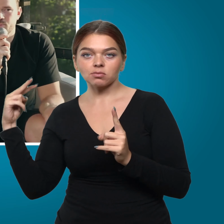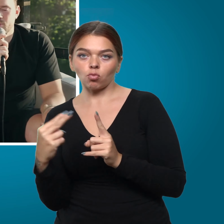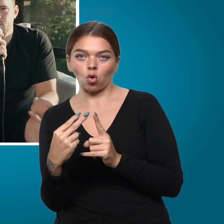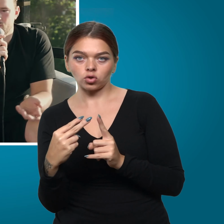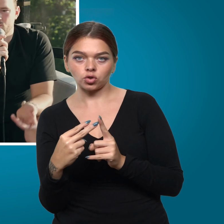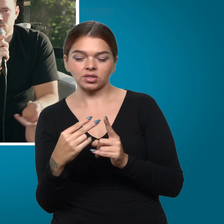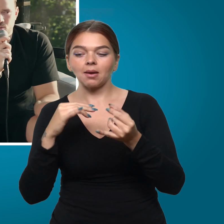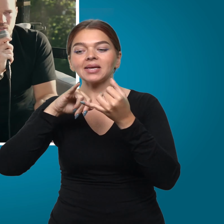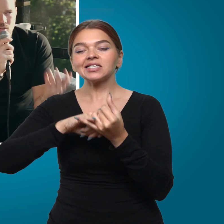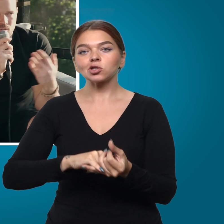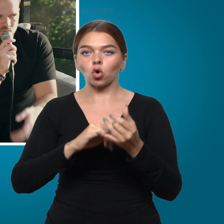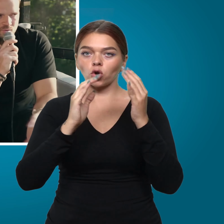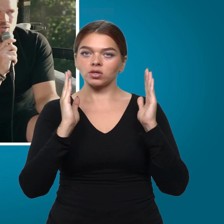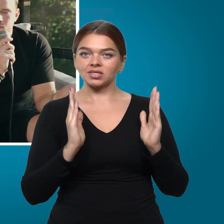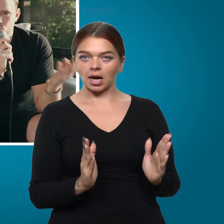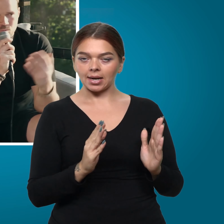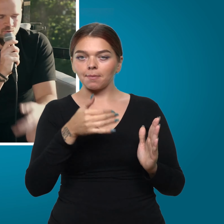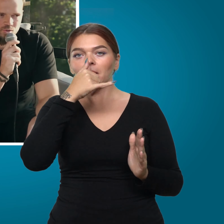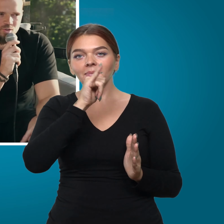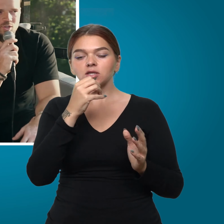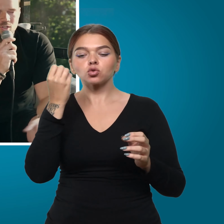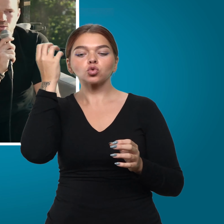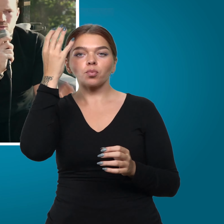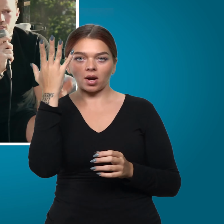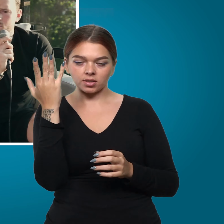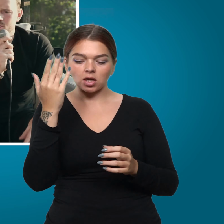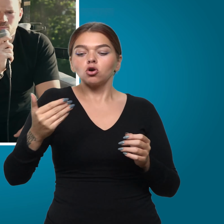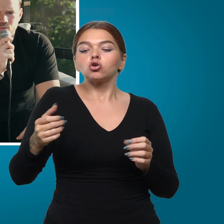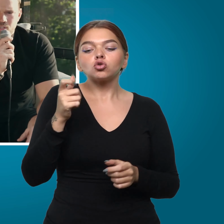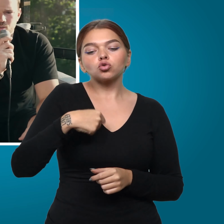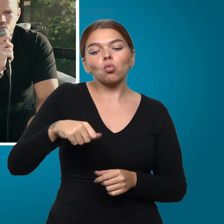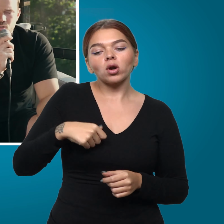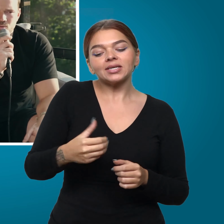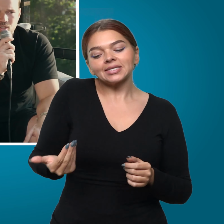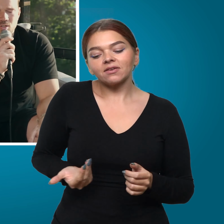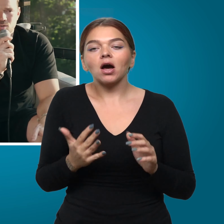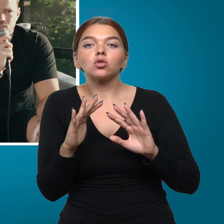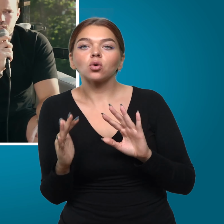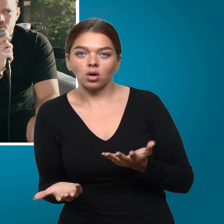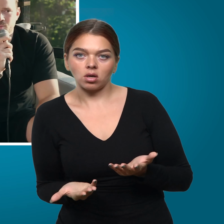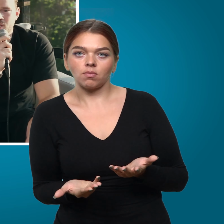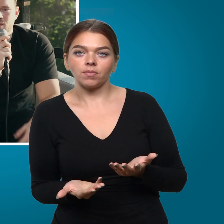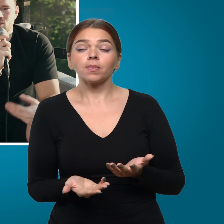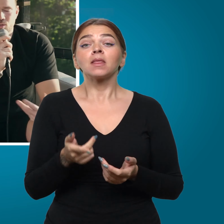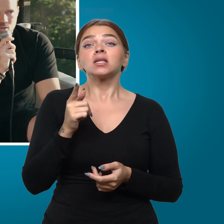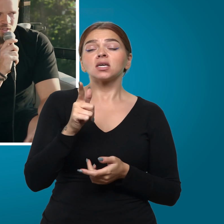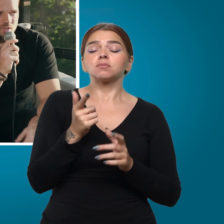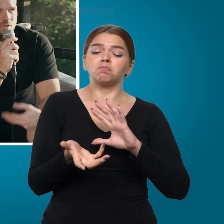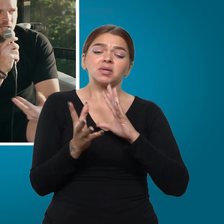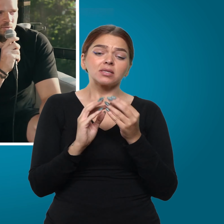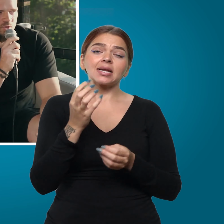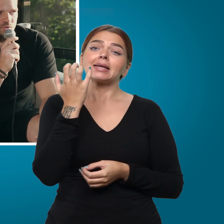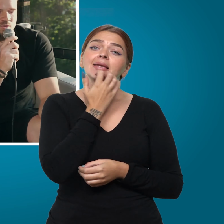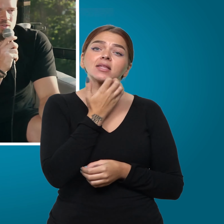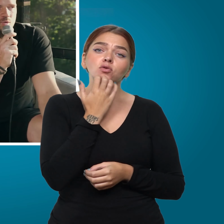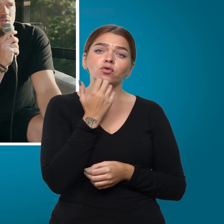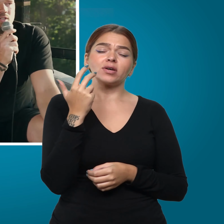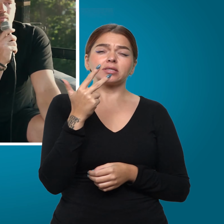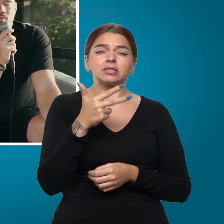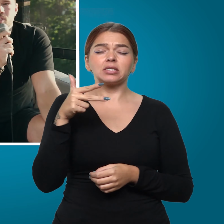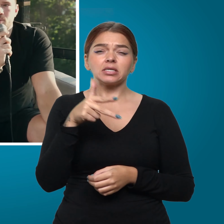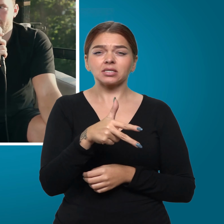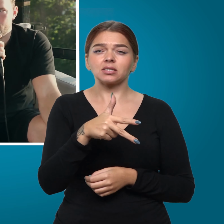šiaip literatūra ir kodėl, vat, 3,5 tūkstančio knygų, iš jų aišku tik tais pusė gal grožinių yra Lietuvoje išleidžiama ir kodėl jų tiek daug leidžiama, atrodo, o